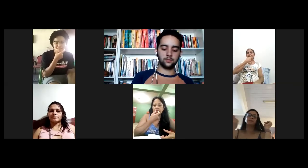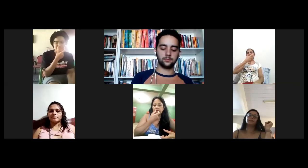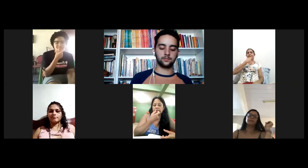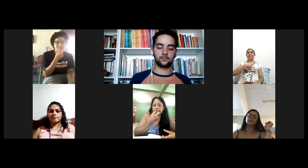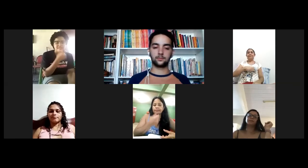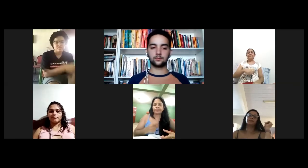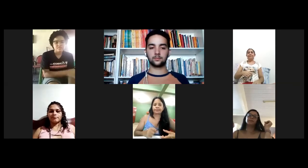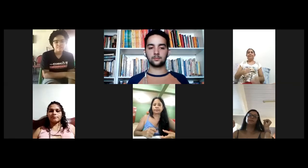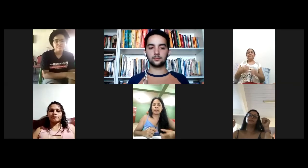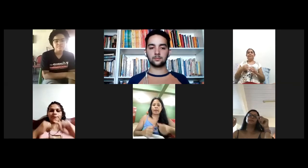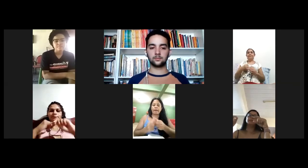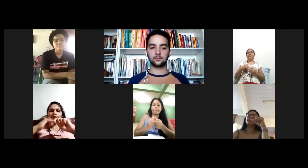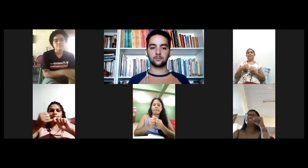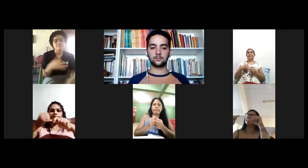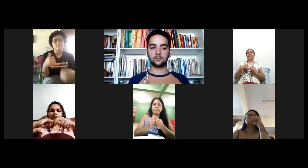feijão,